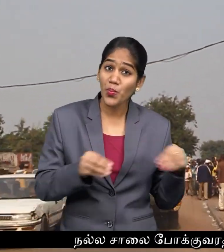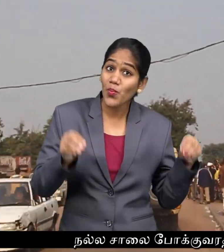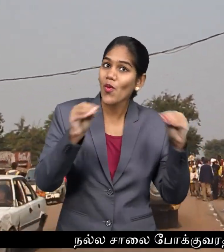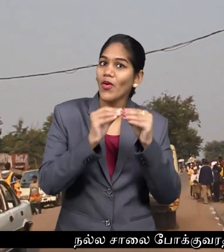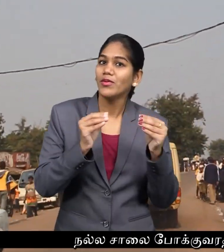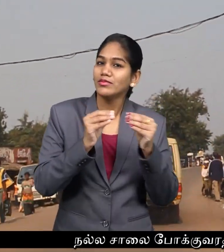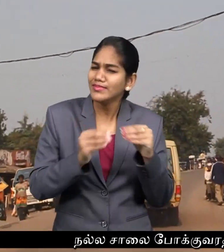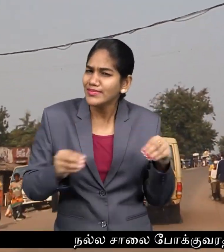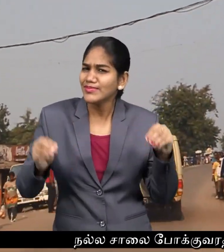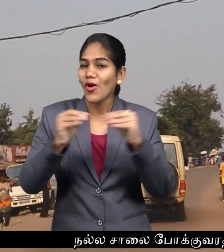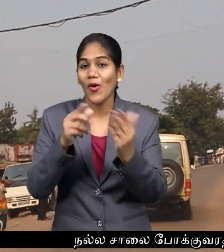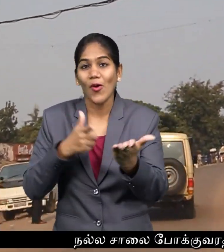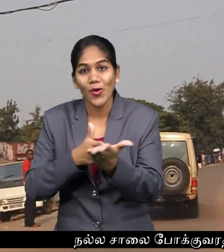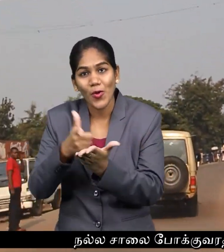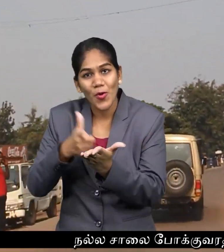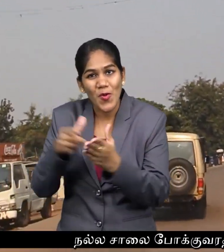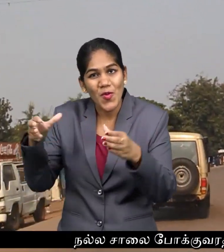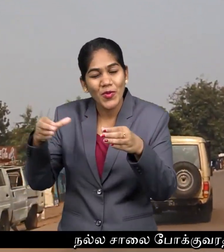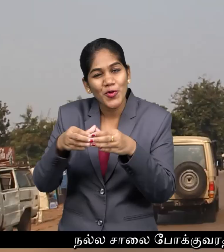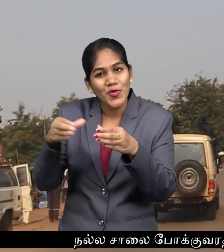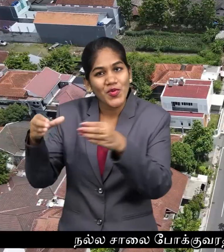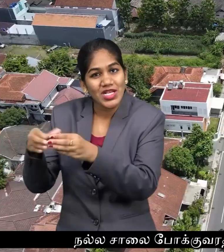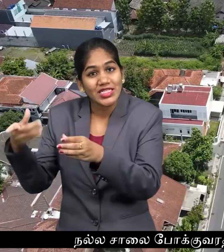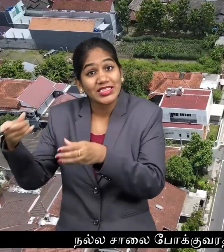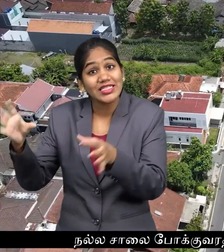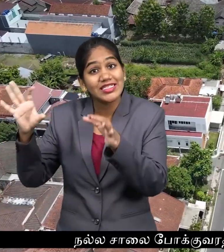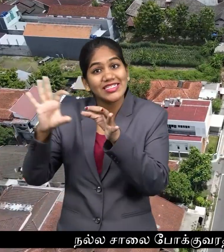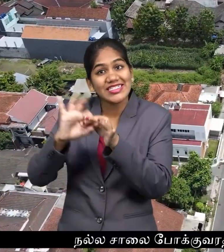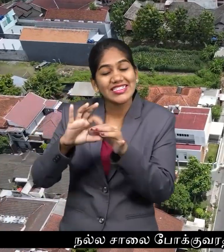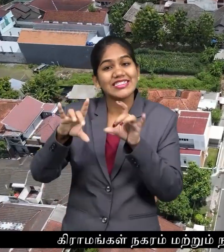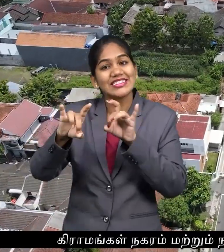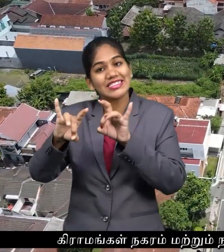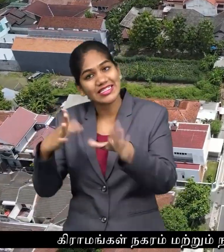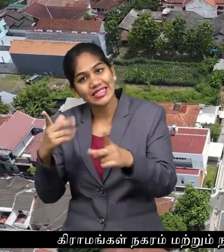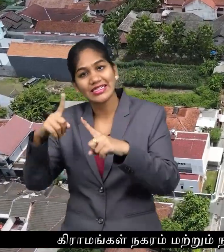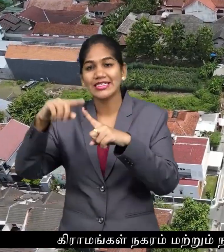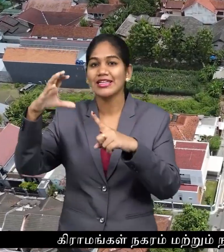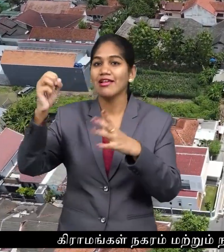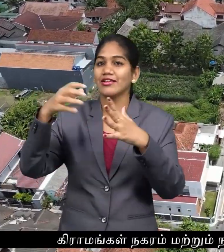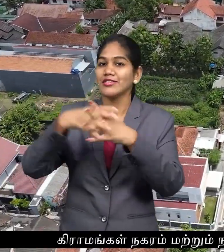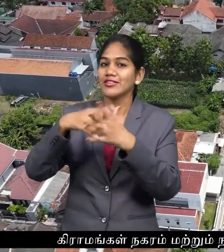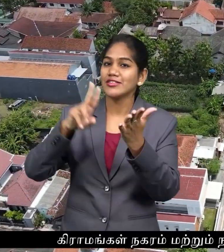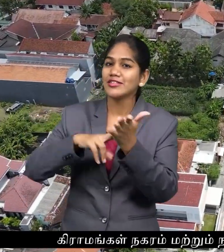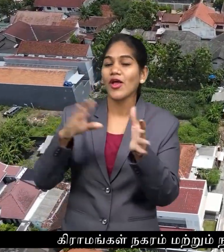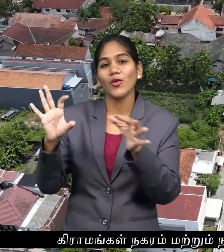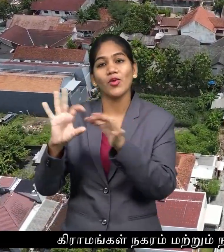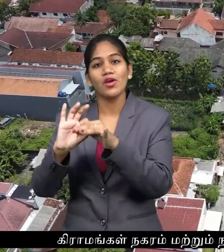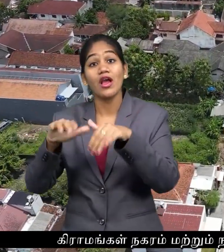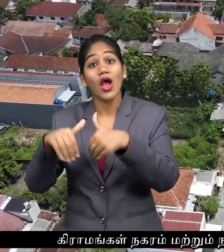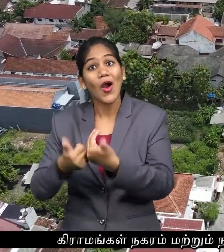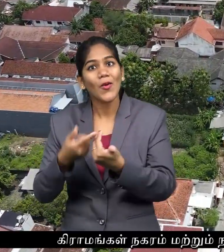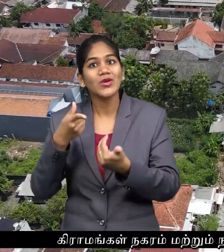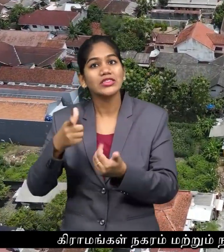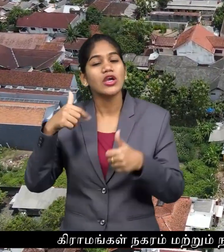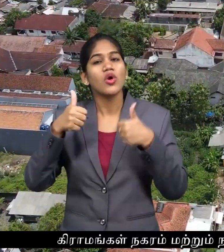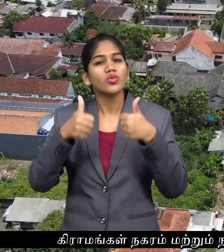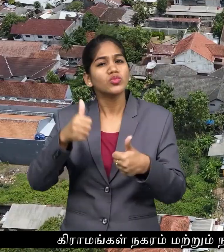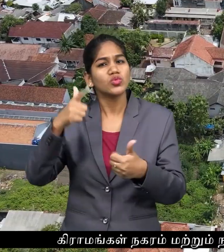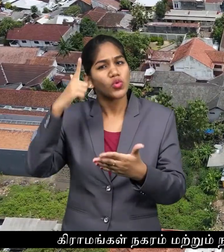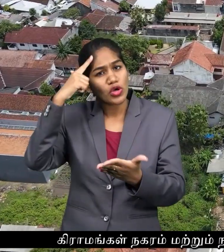நல்ல சாலை போக்குவரத்து மற்றும் தொலைபேசி மூலம் பல கிராமங்கள் நகரங்களுடன்